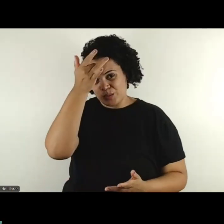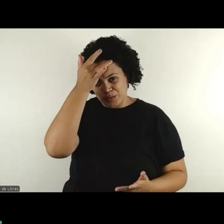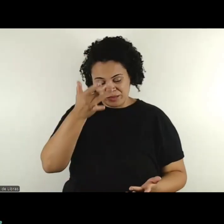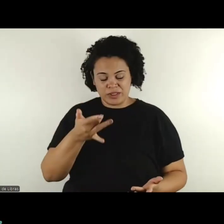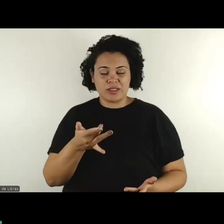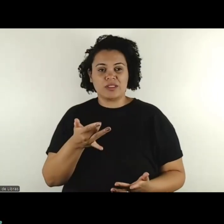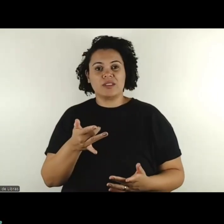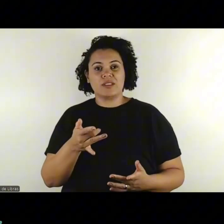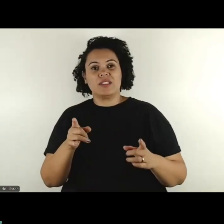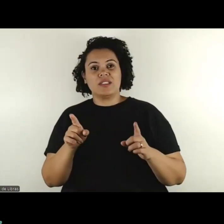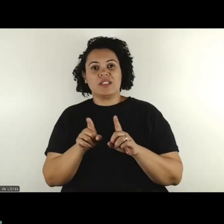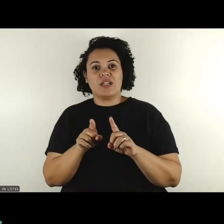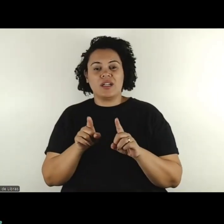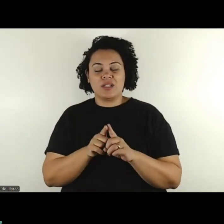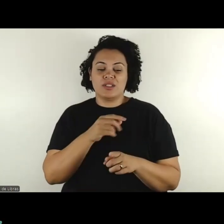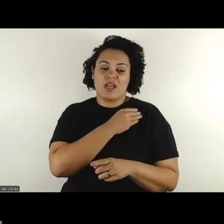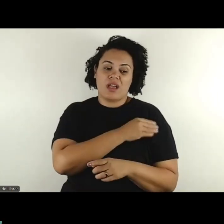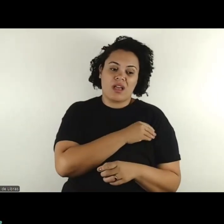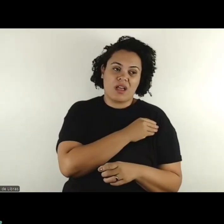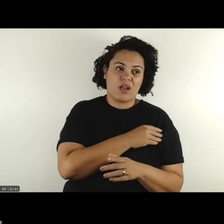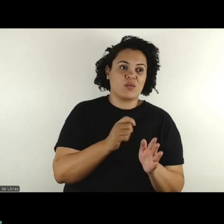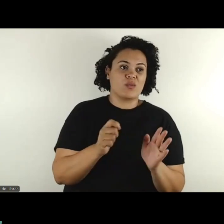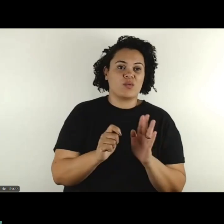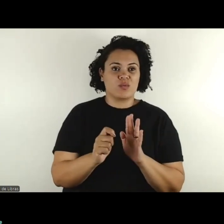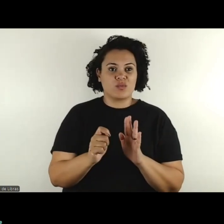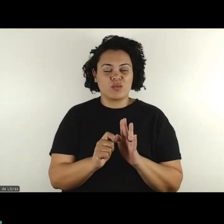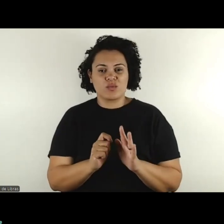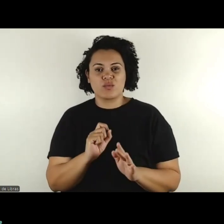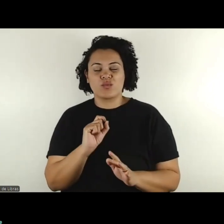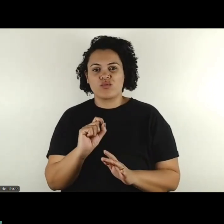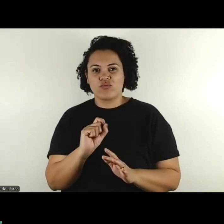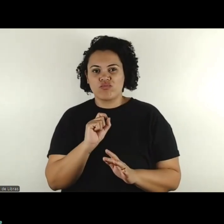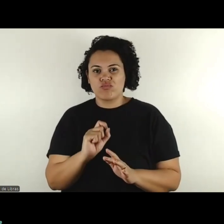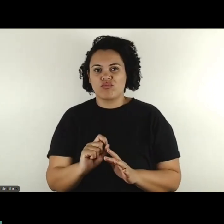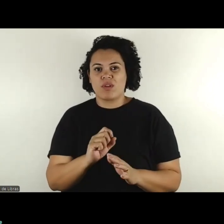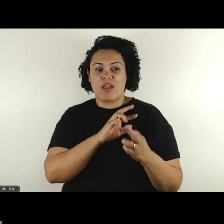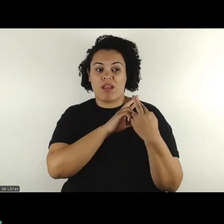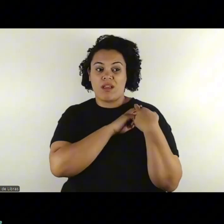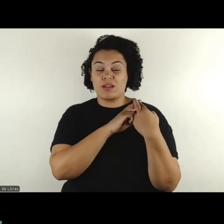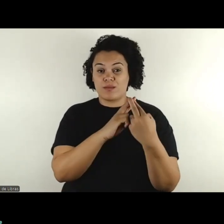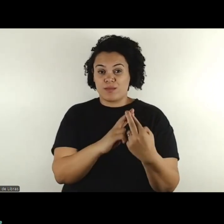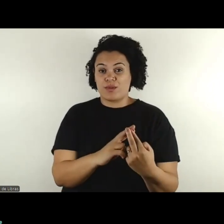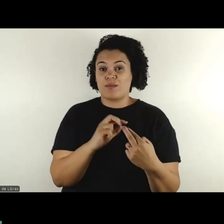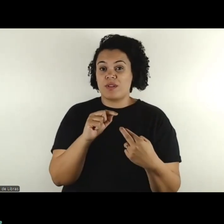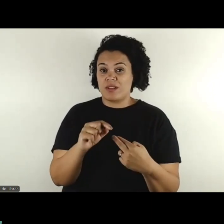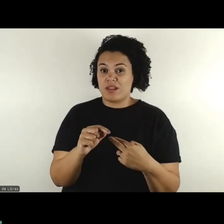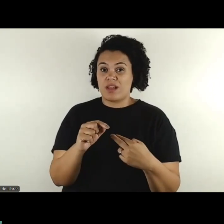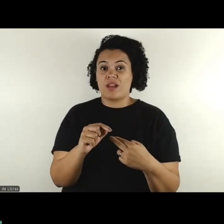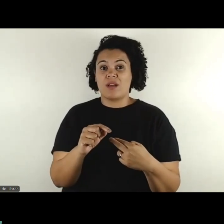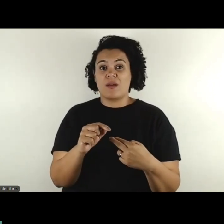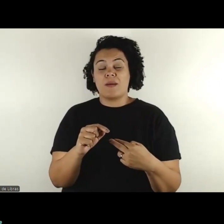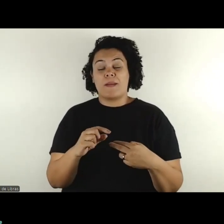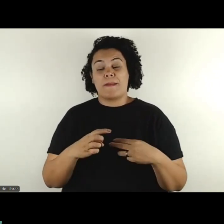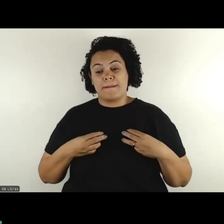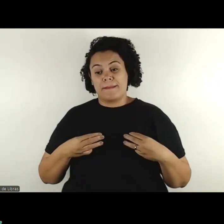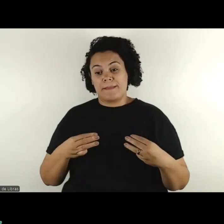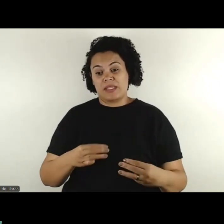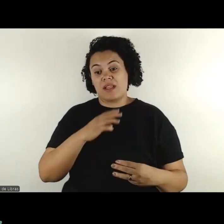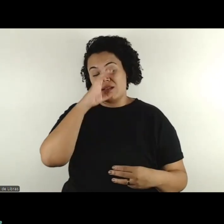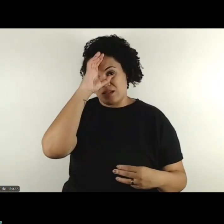outras drogas, né? Passando a política de álcool e outras drogas, né, para a responsabilidade do então Ministério da Cidadania. Né?